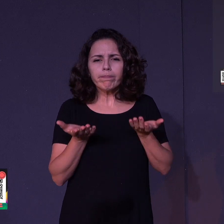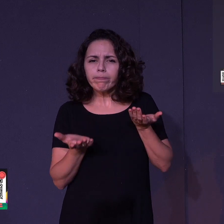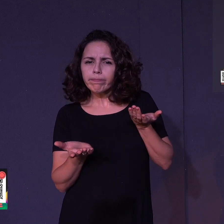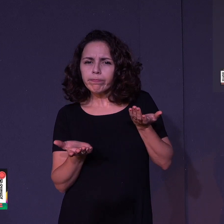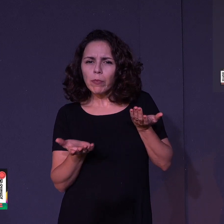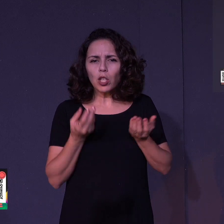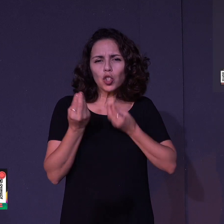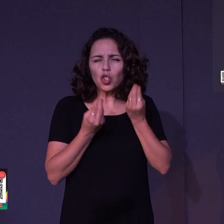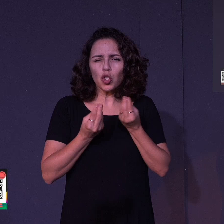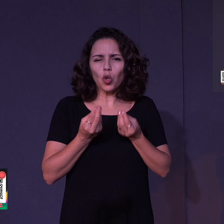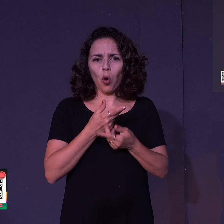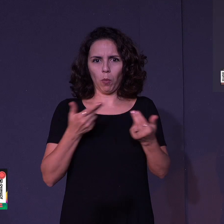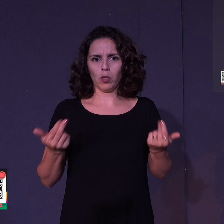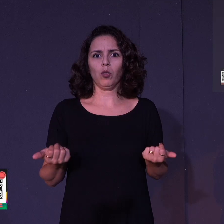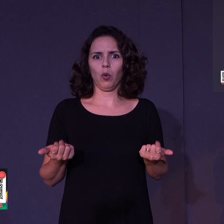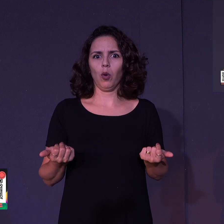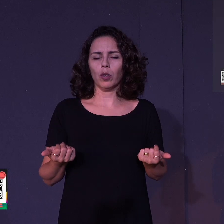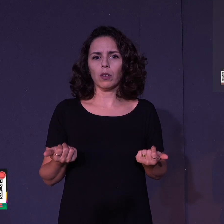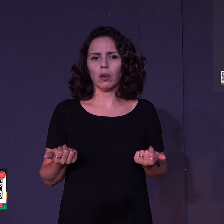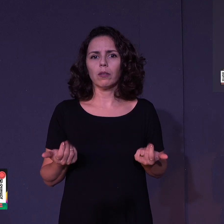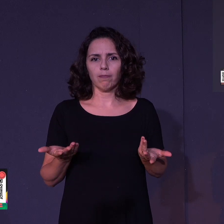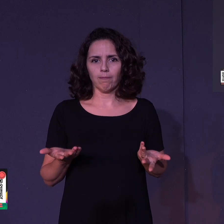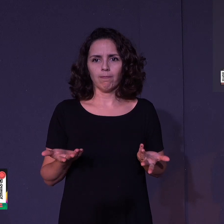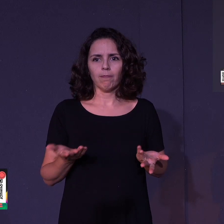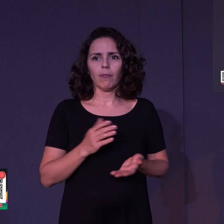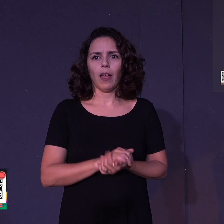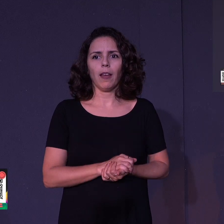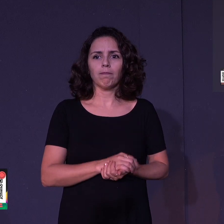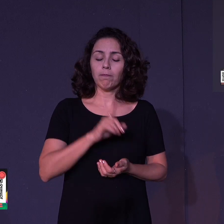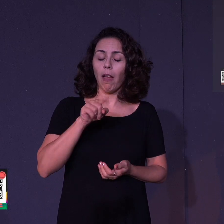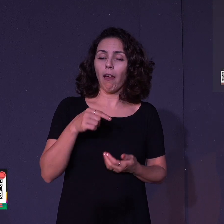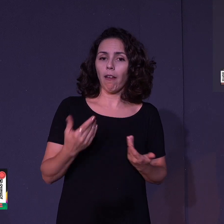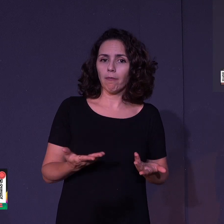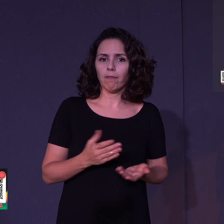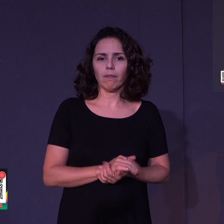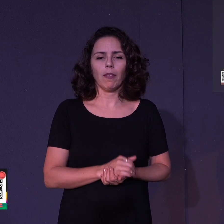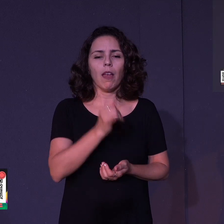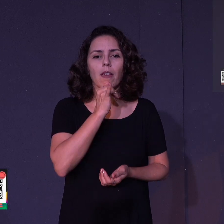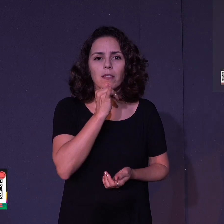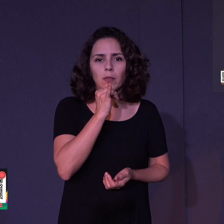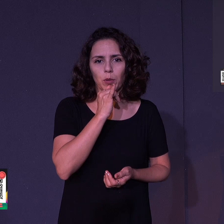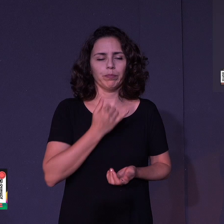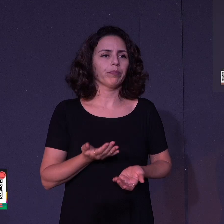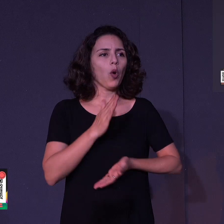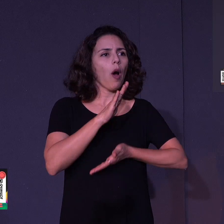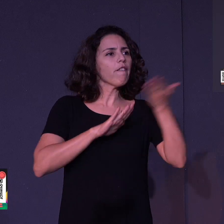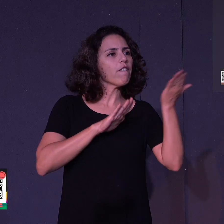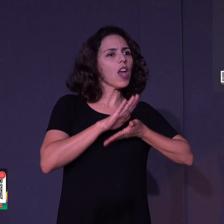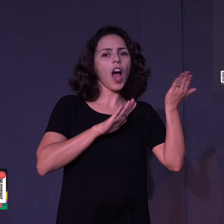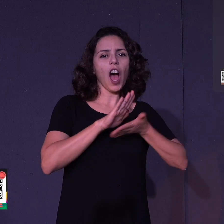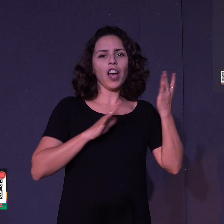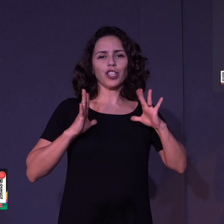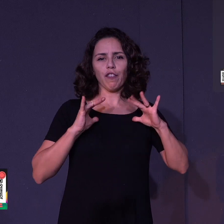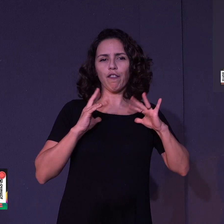fim de algo que é prazeroso não é interessante. Imaginar que uma viagem de férias está próxima a terminar, saber que uma visita,